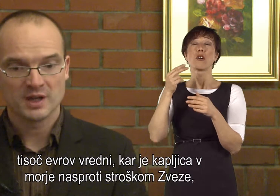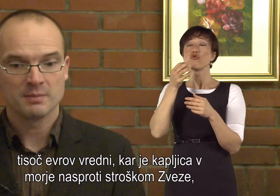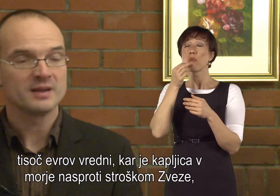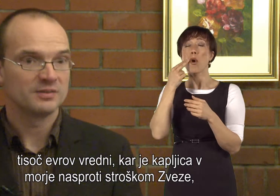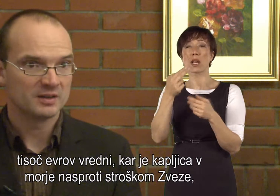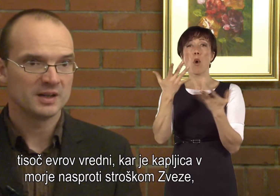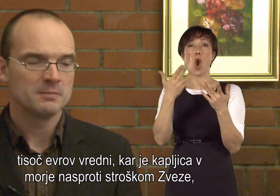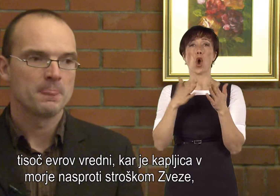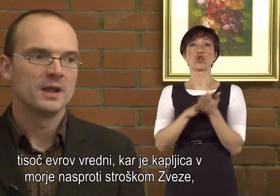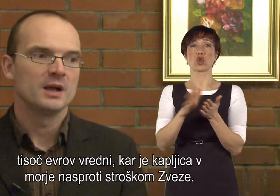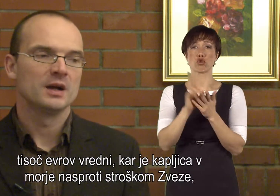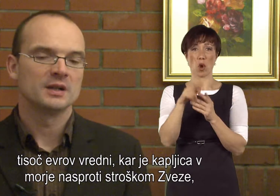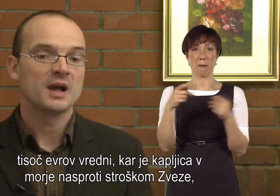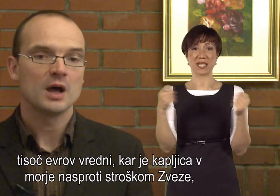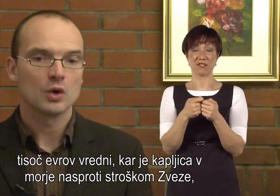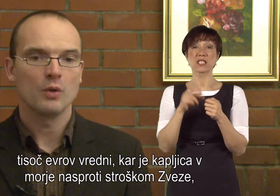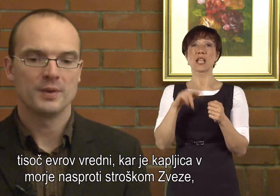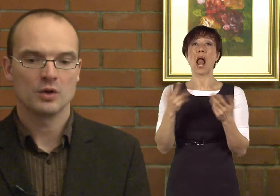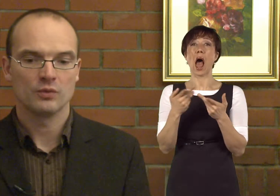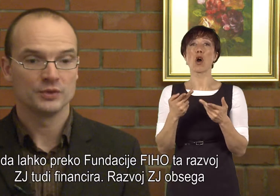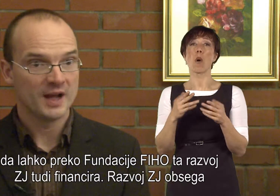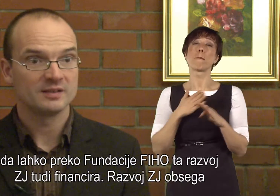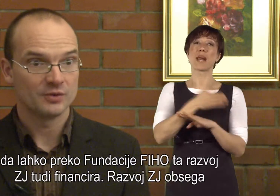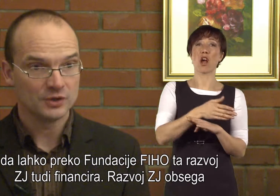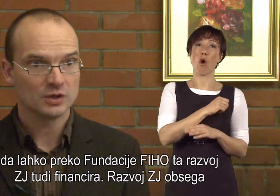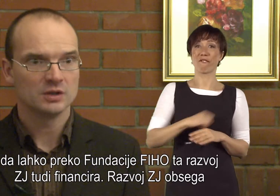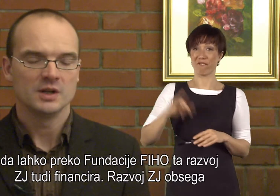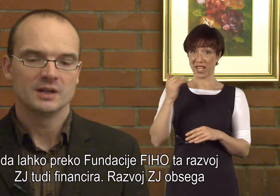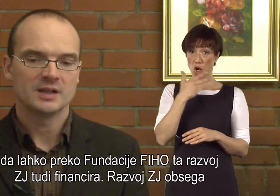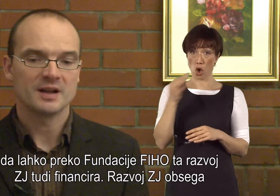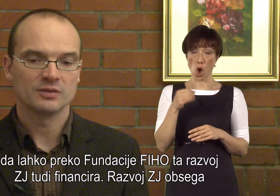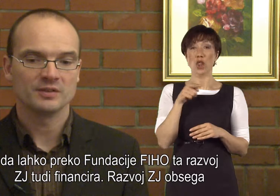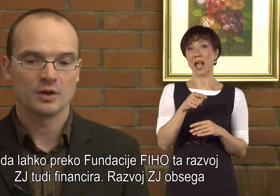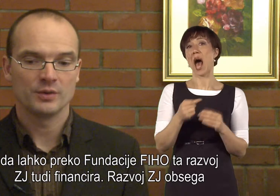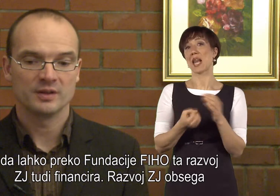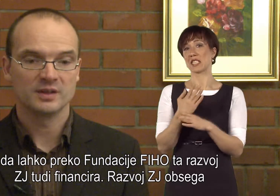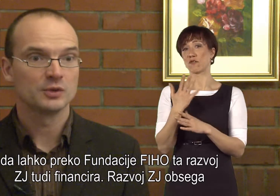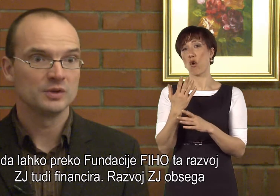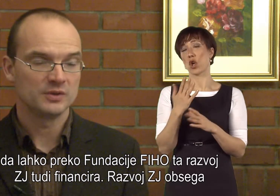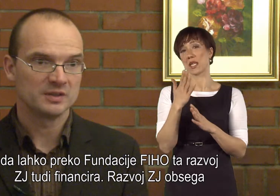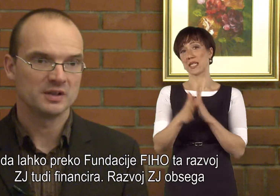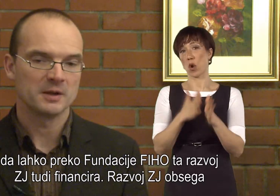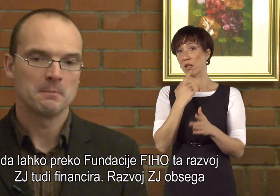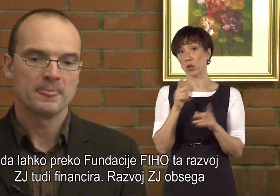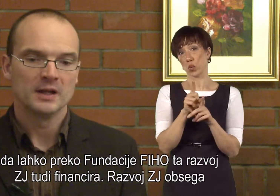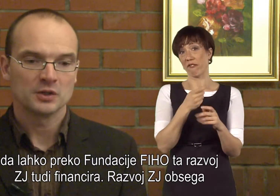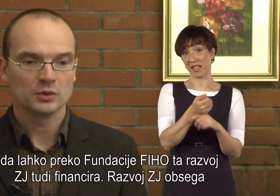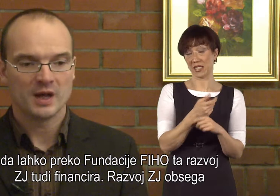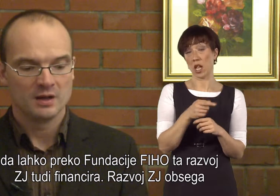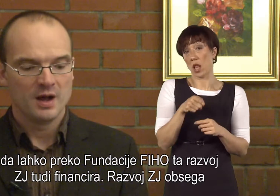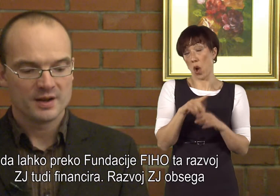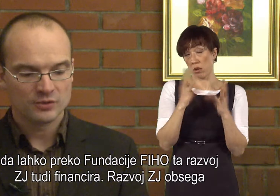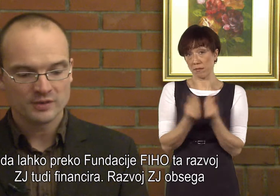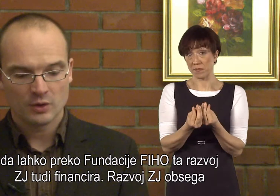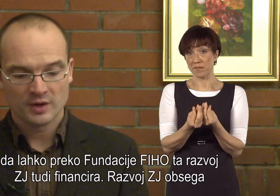stroškom, ki jih ima zveza, da lahko preko fundacije FIHO ta razvoj znakovnega jezika tudi financira. Tako